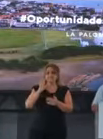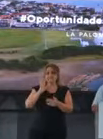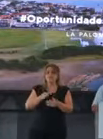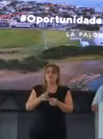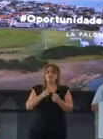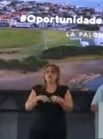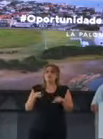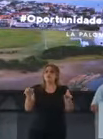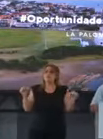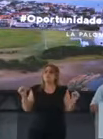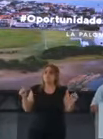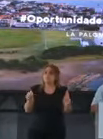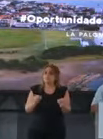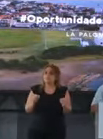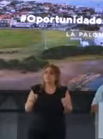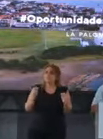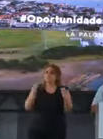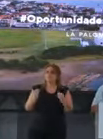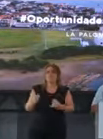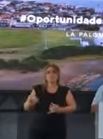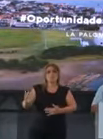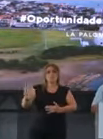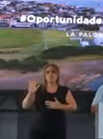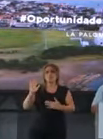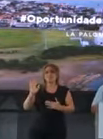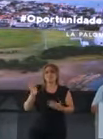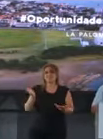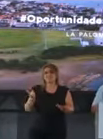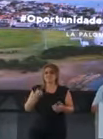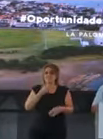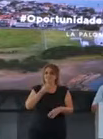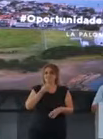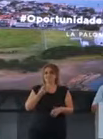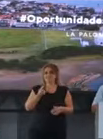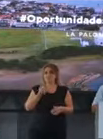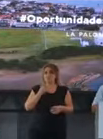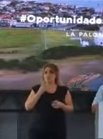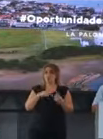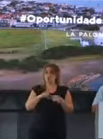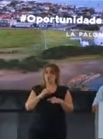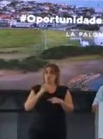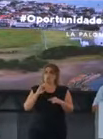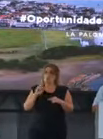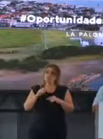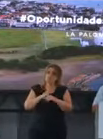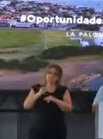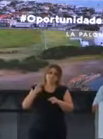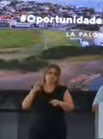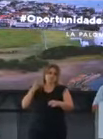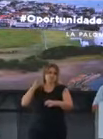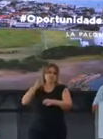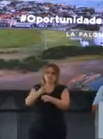Yo tengo temor a las promesas fáciles, ¿saben? Y a los radicalismos.